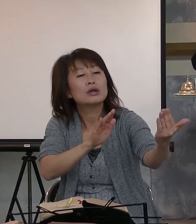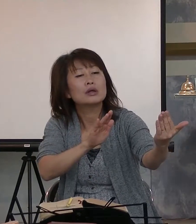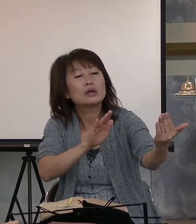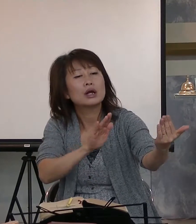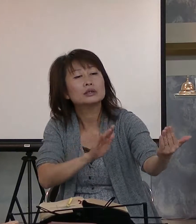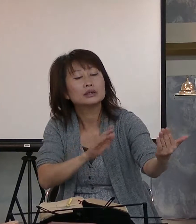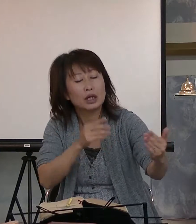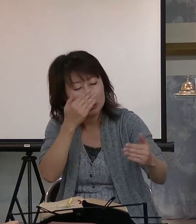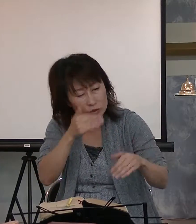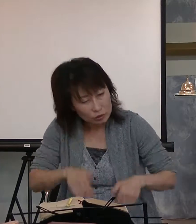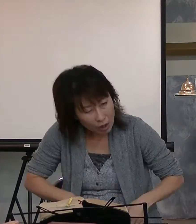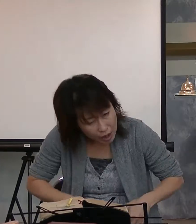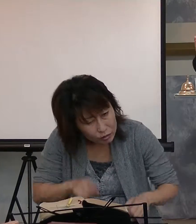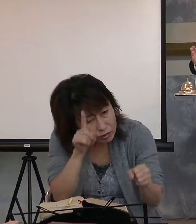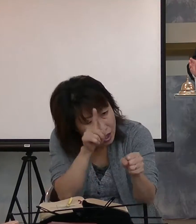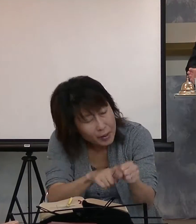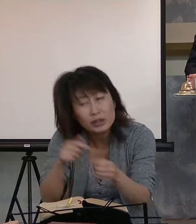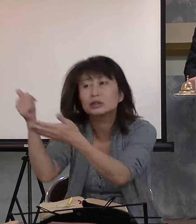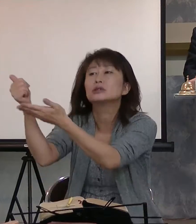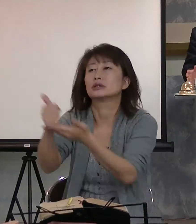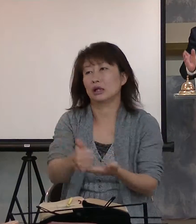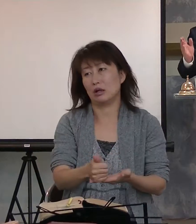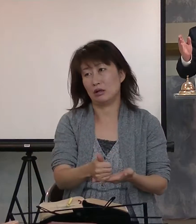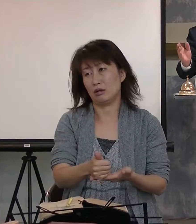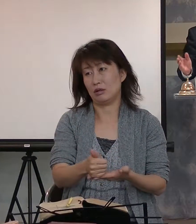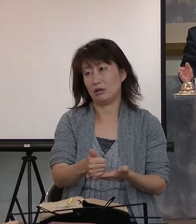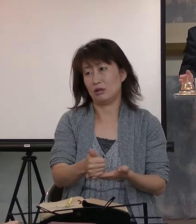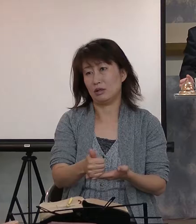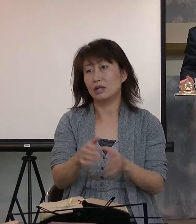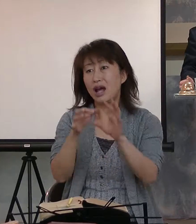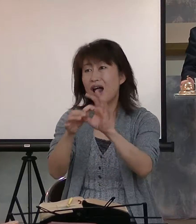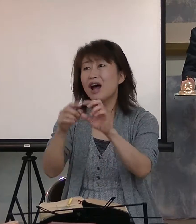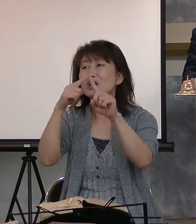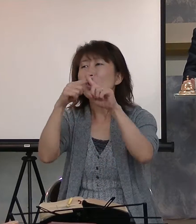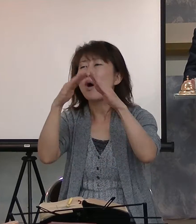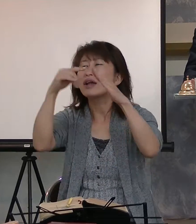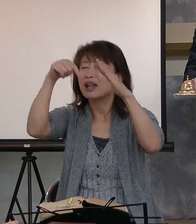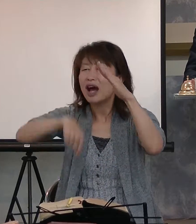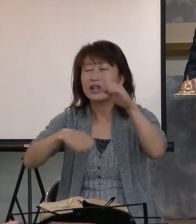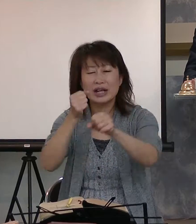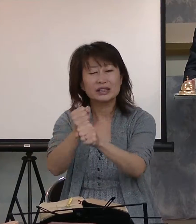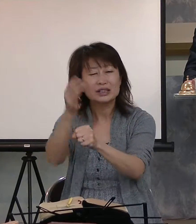だから教会で信仰が長い方々、